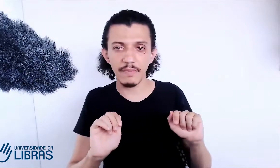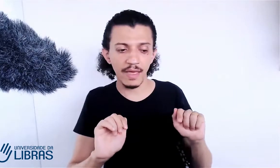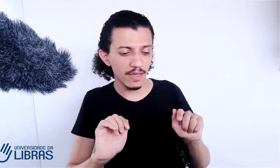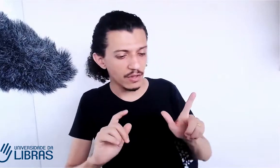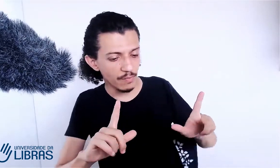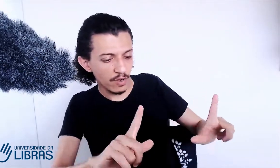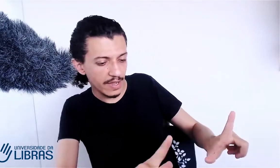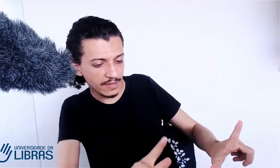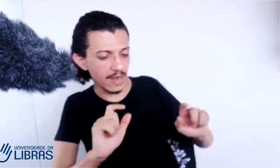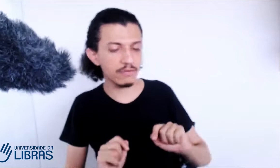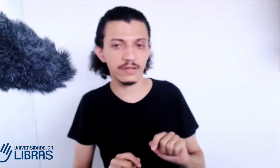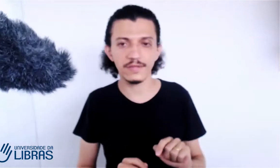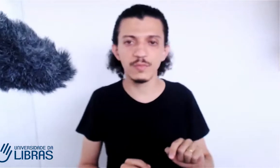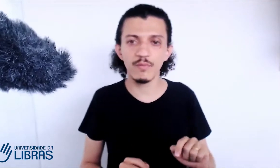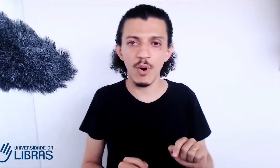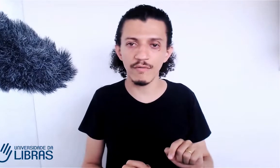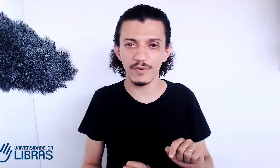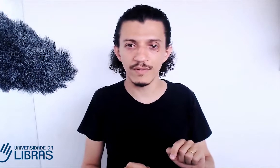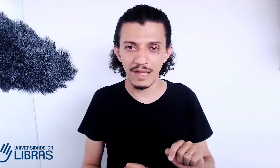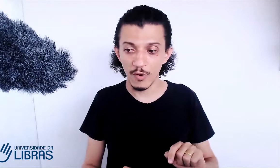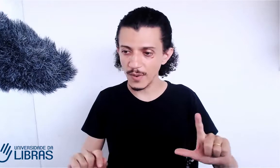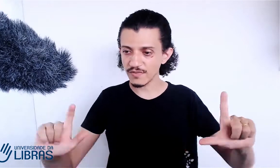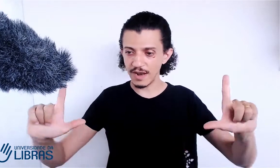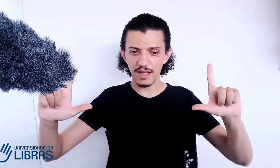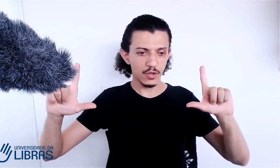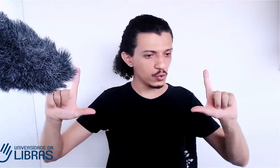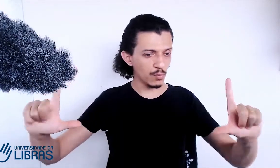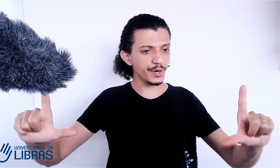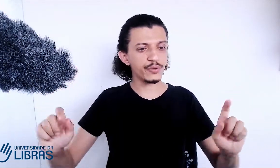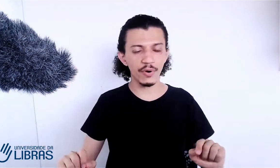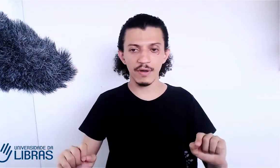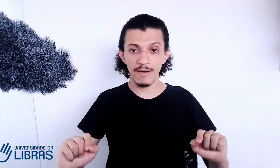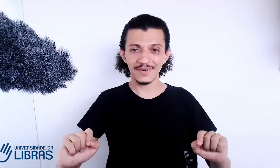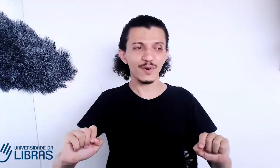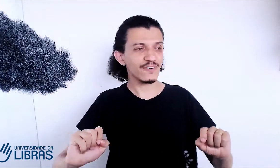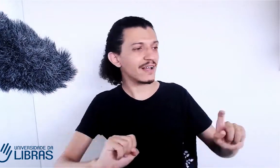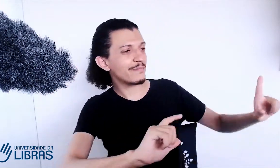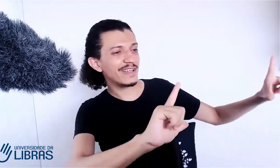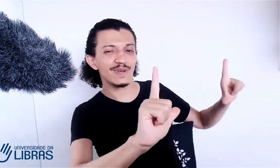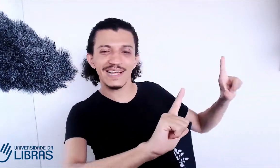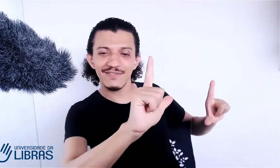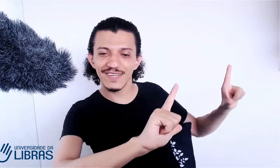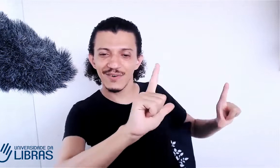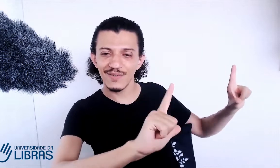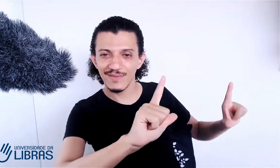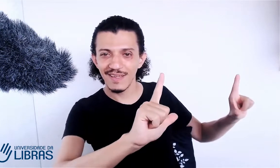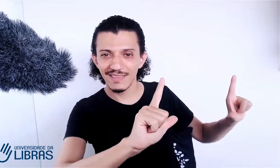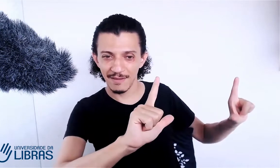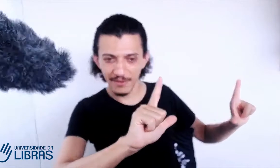também de um porta-retrato que está sobre um móvel. Eu posso falar de um monitor, mas eu posso falar também de uma televisão. Entendeu?